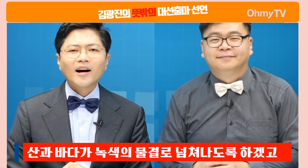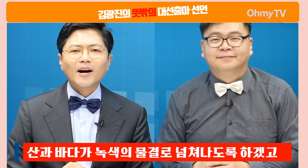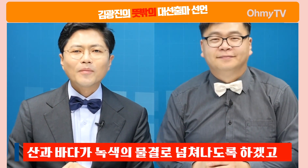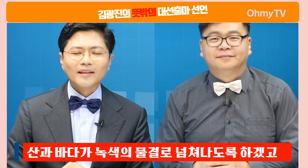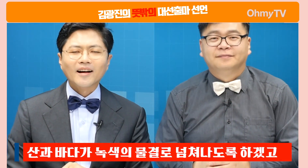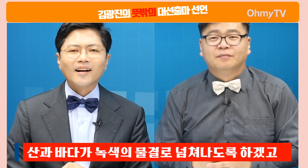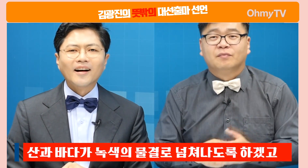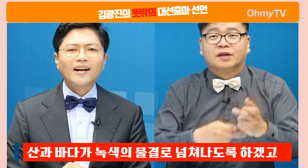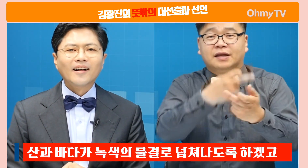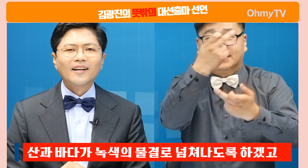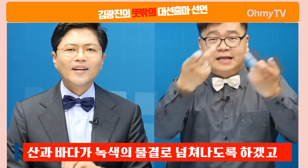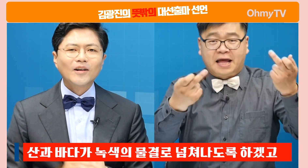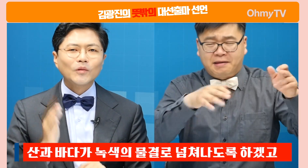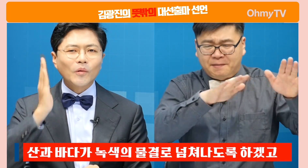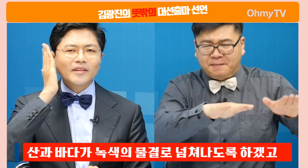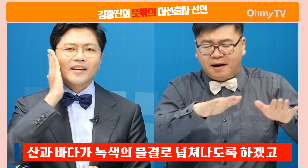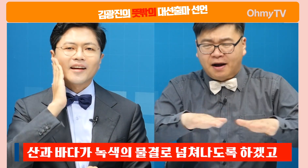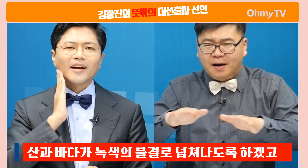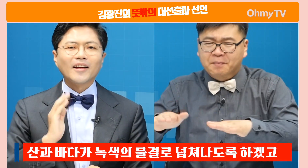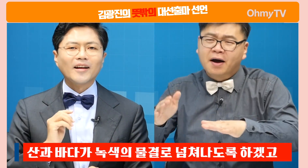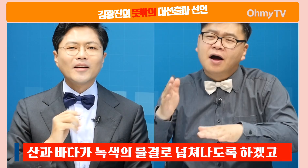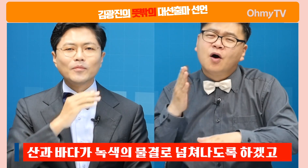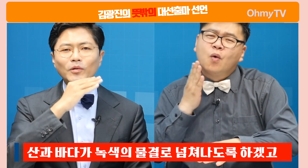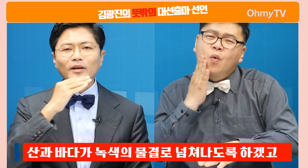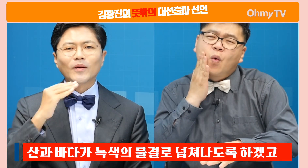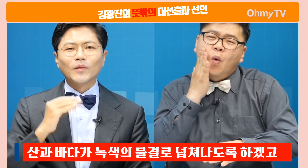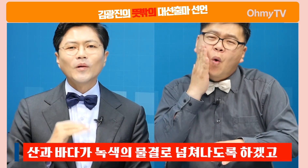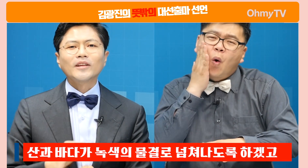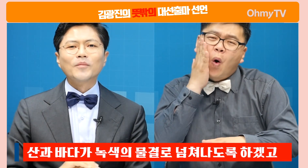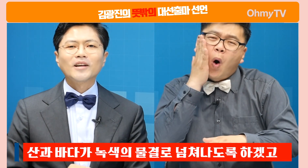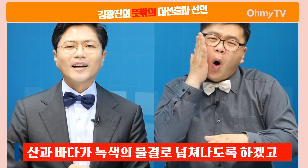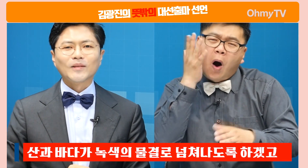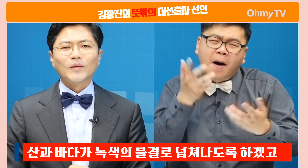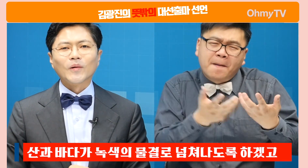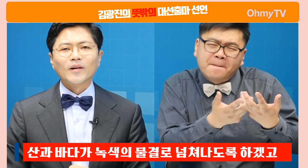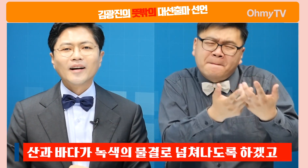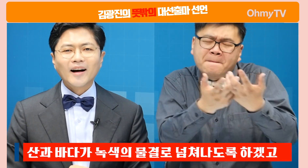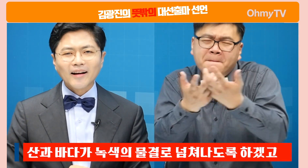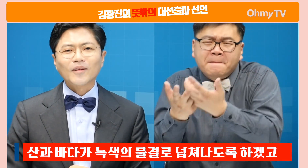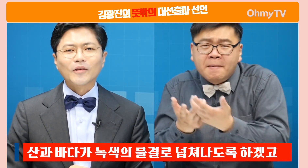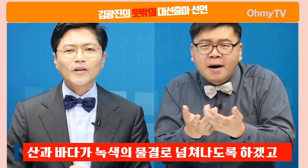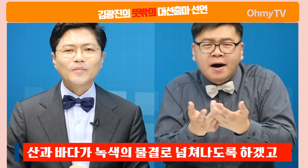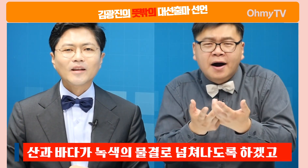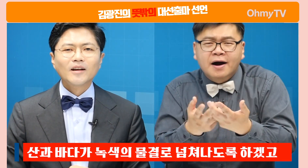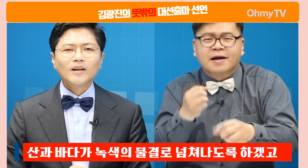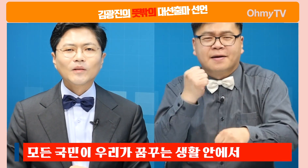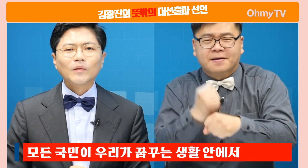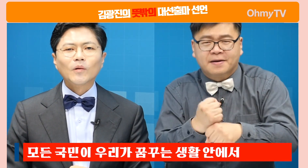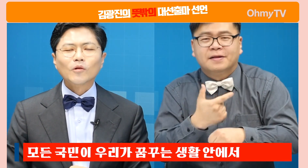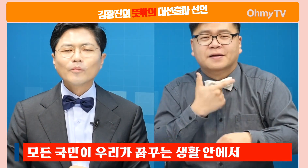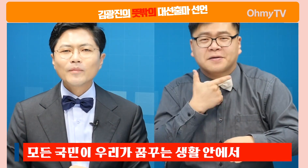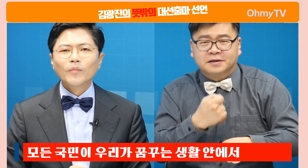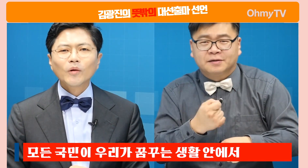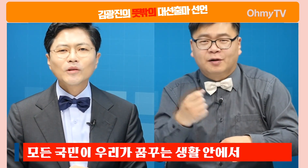산과 바다가 녹색의 물결로 넘쳐나도록 하겠고요. 또 국민